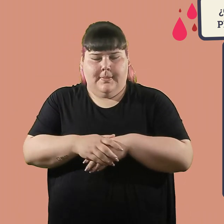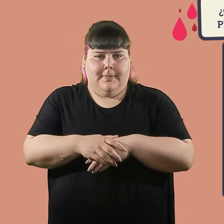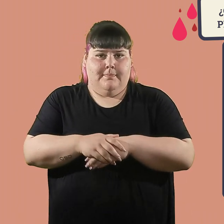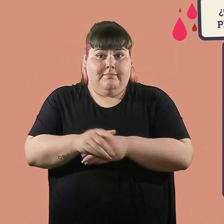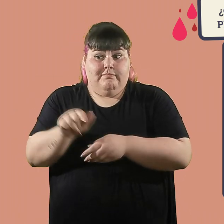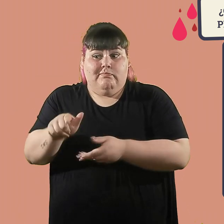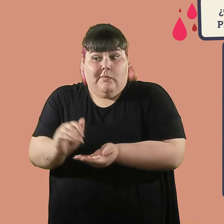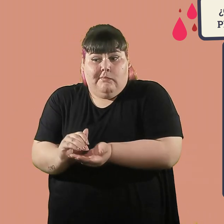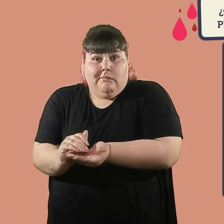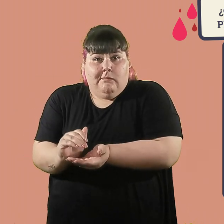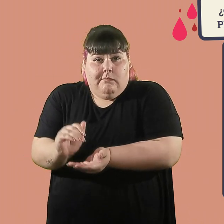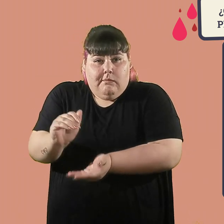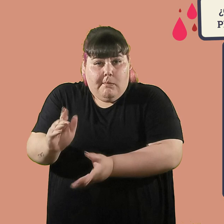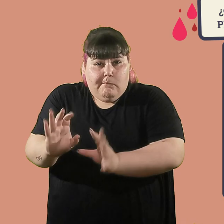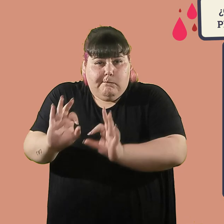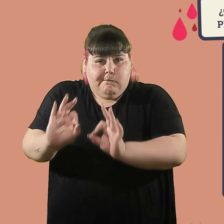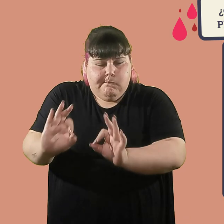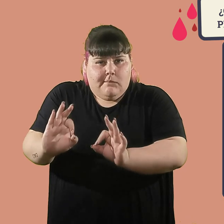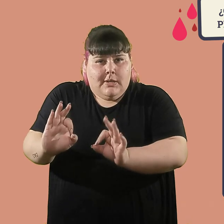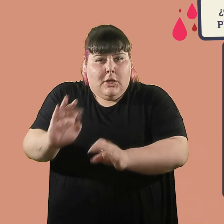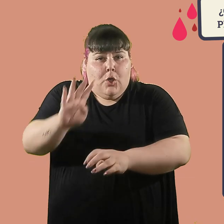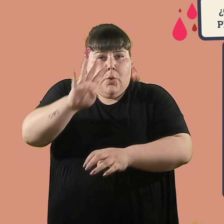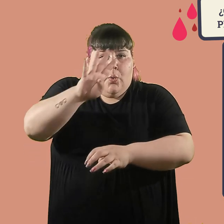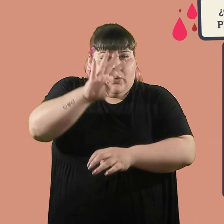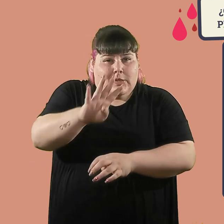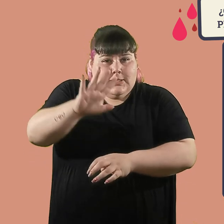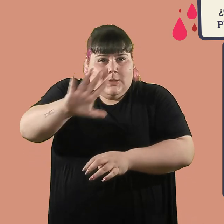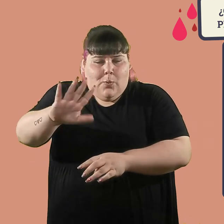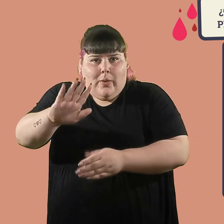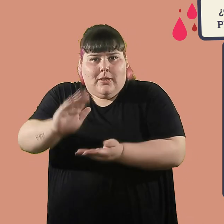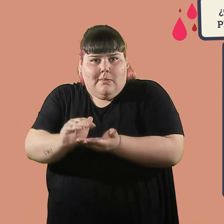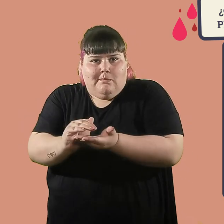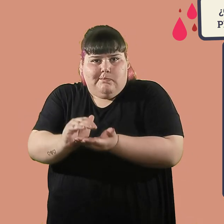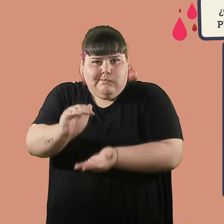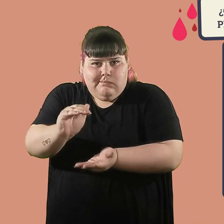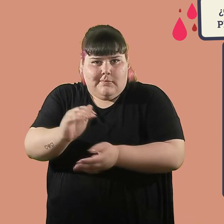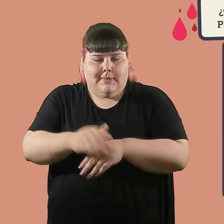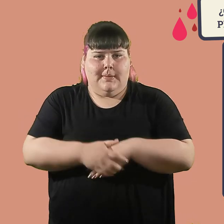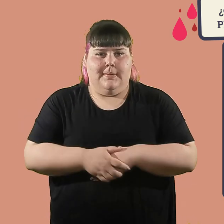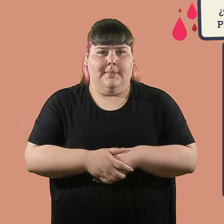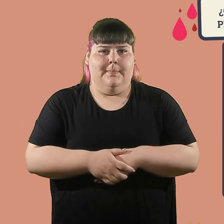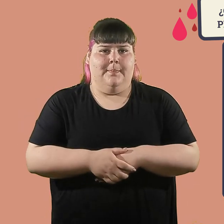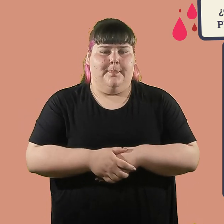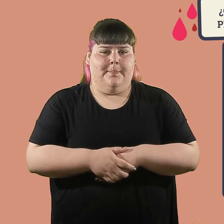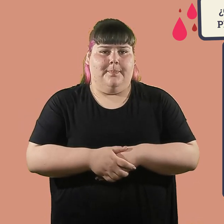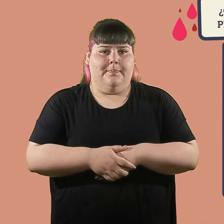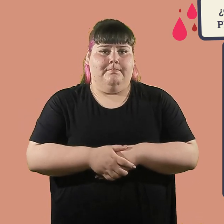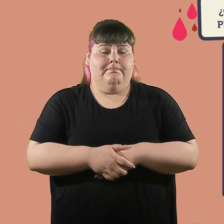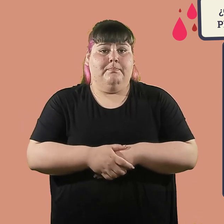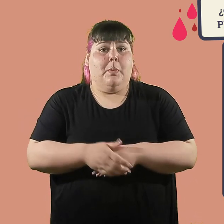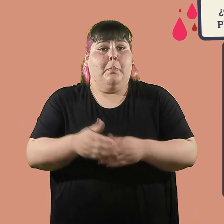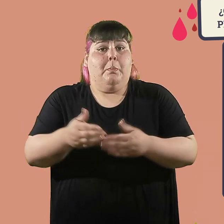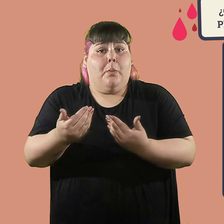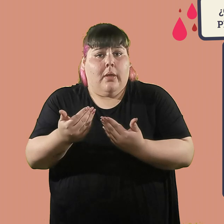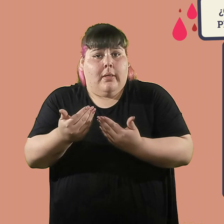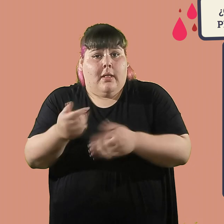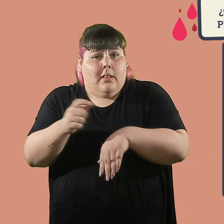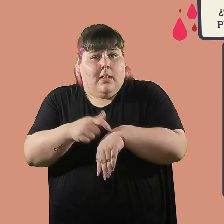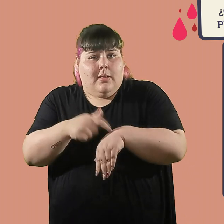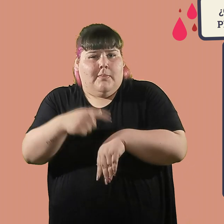En total, se recolectan 450 mililitros y puede tardar un máximo de